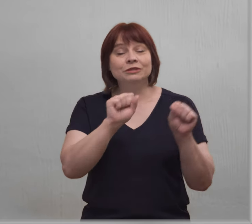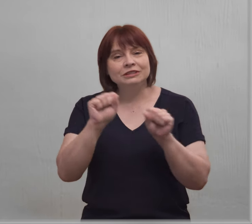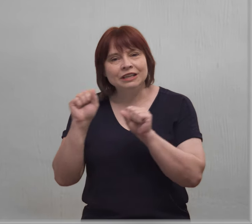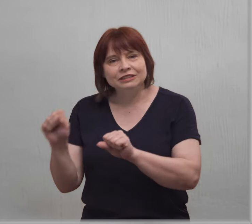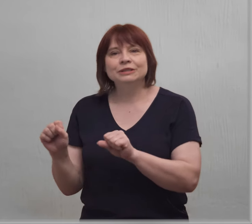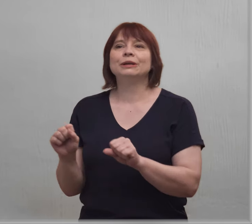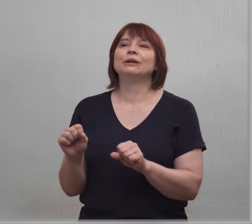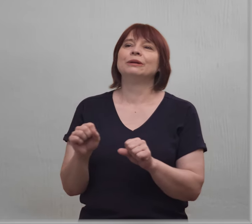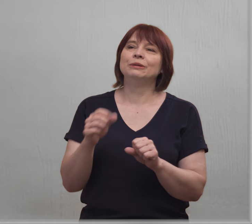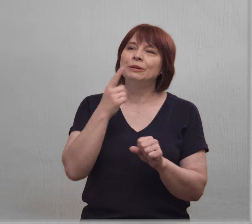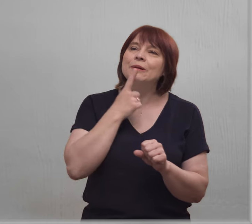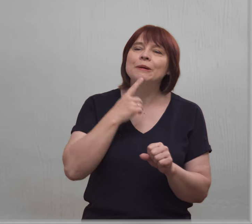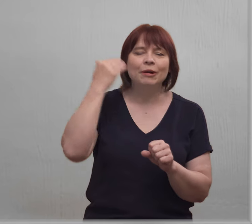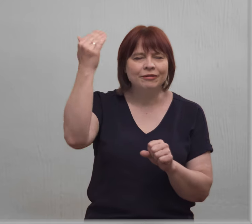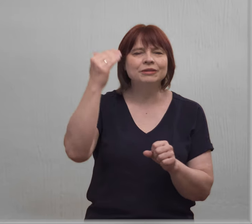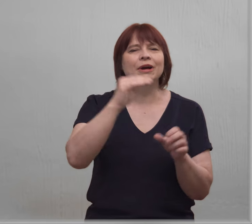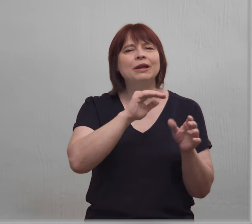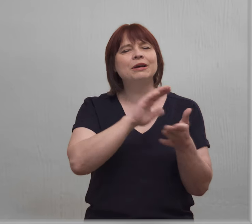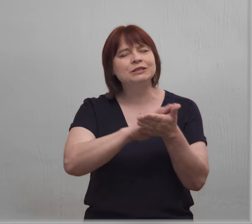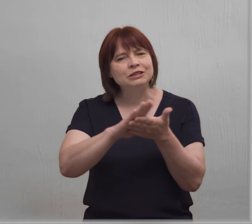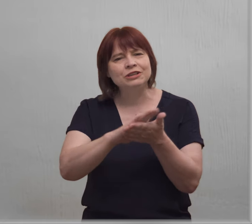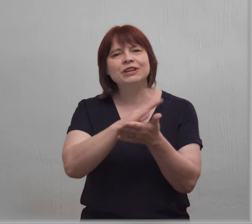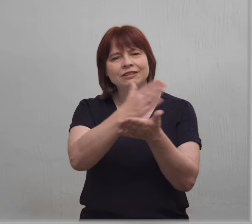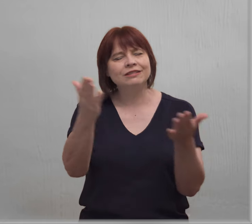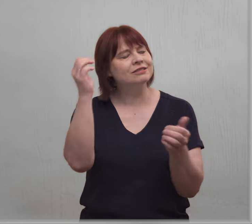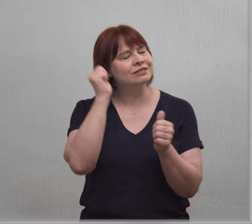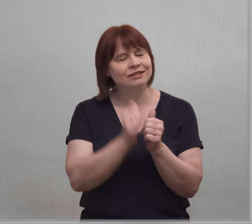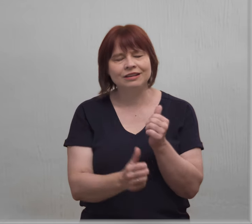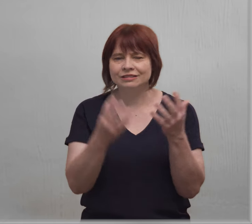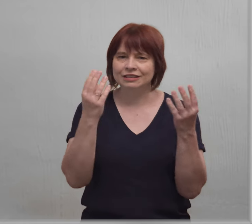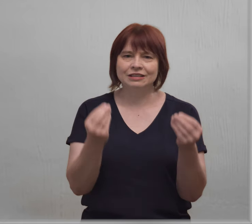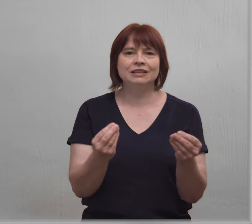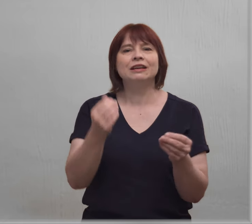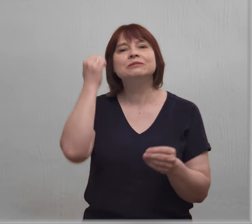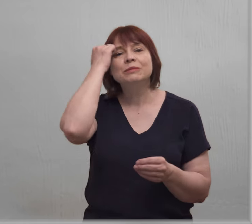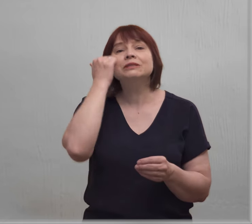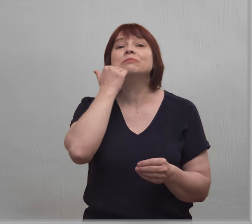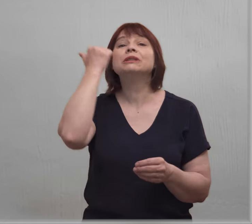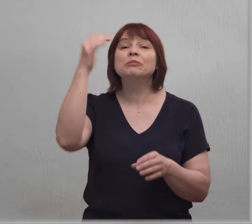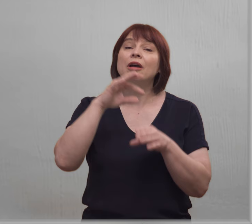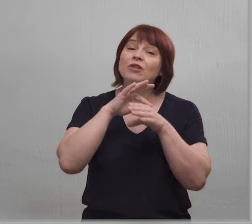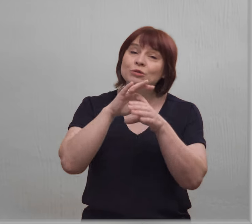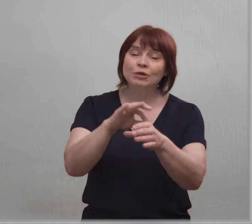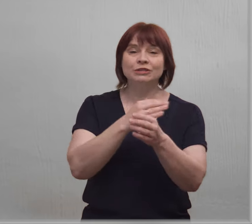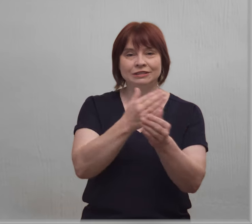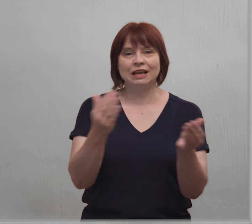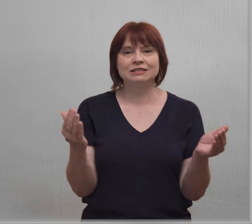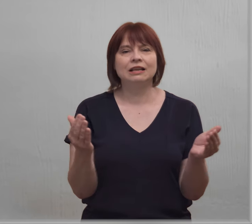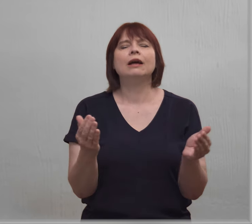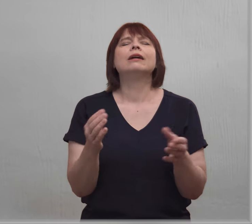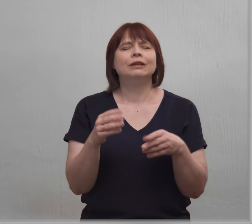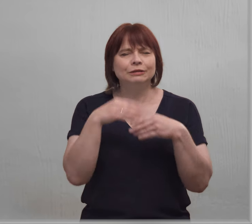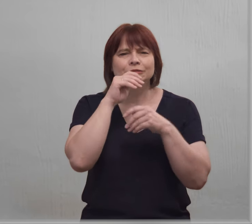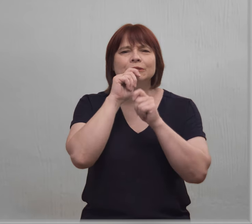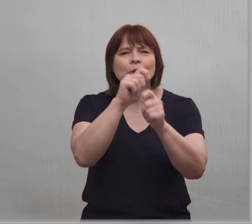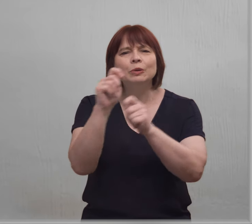и покров Свой на каждый день. Спасибо Тебе за то, что Ты ведешь нас и даруешь нам, Господь,